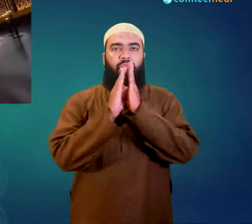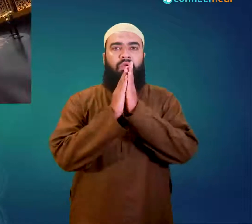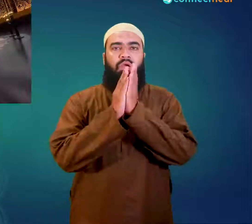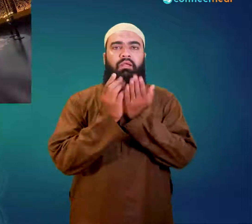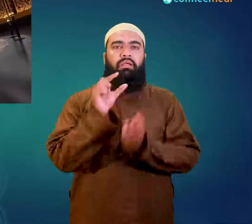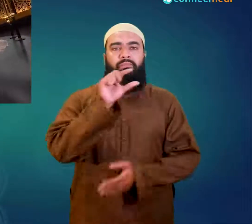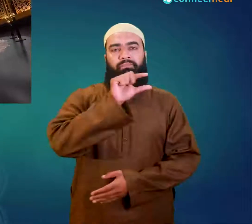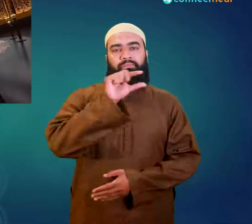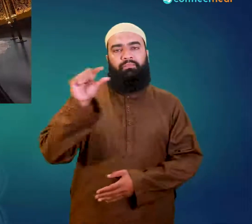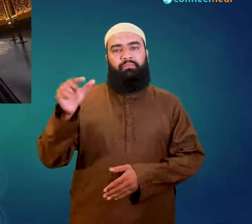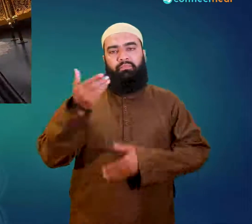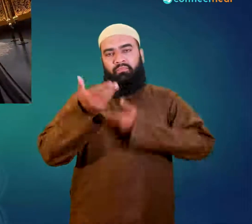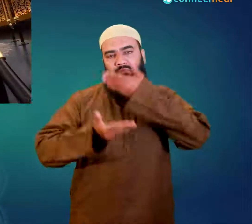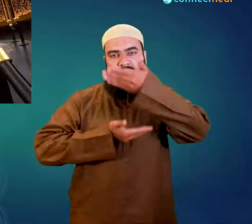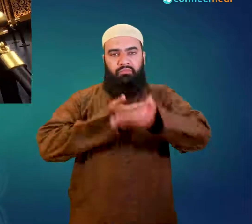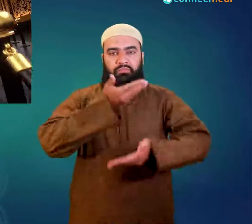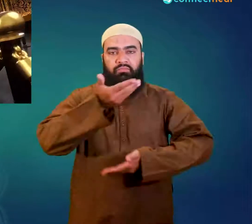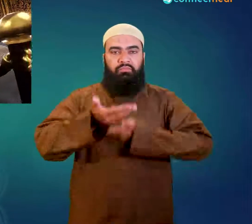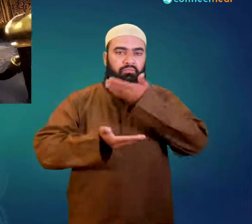افلا